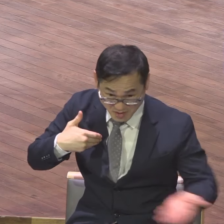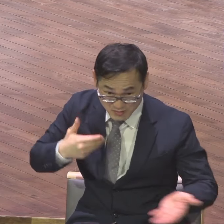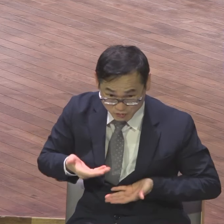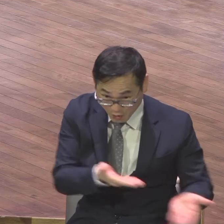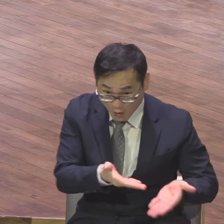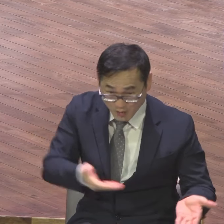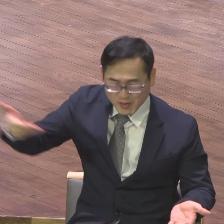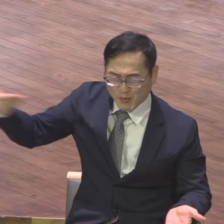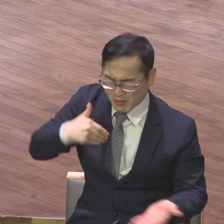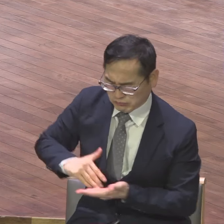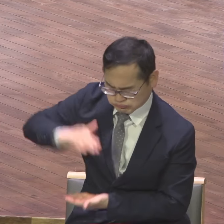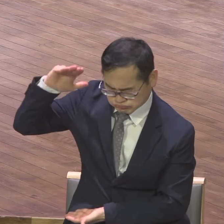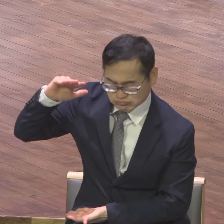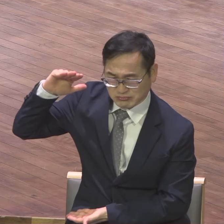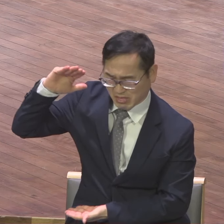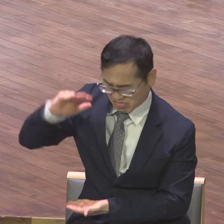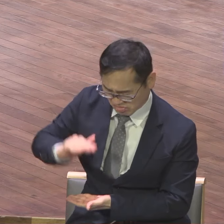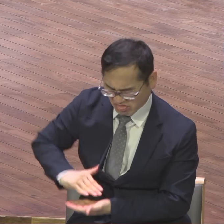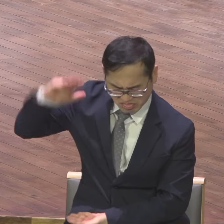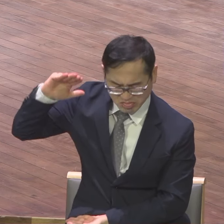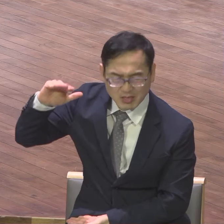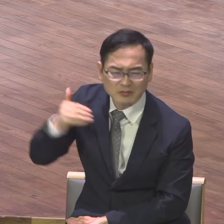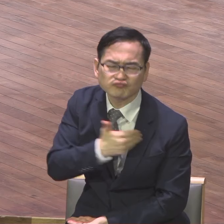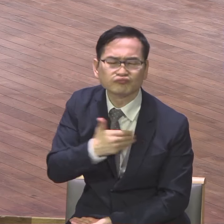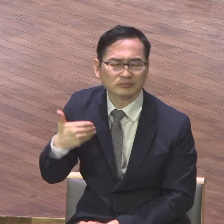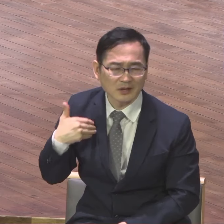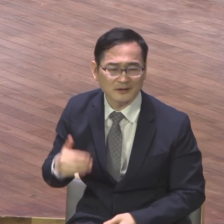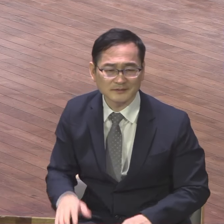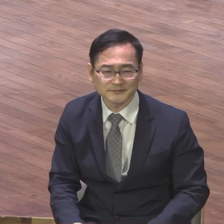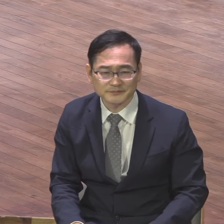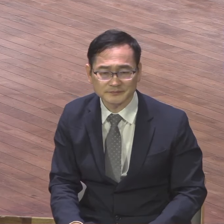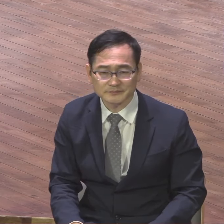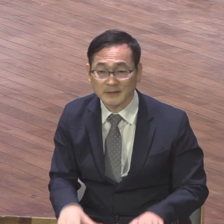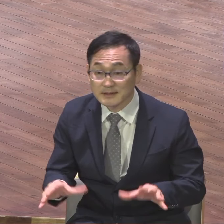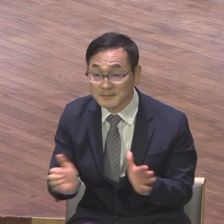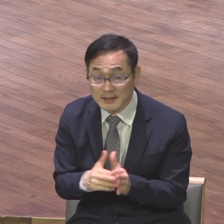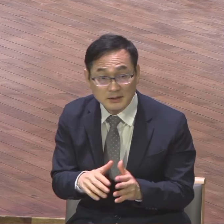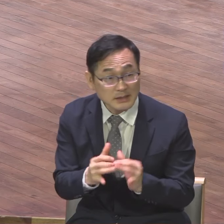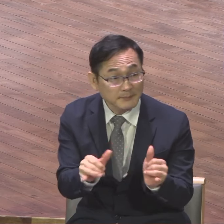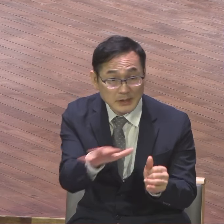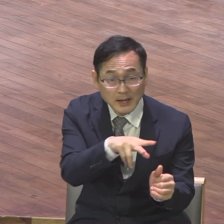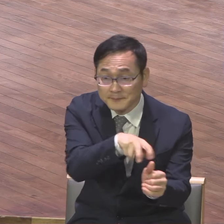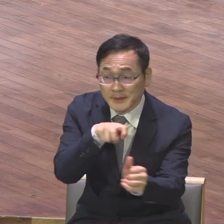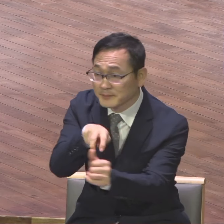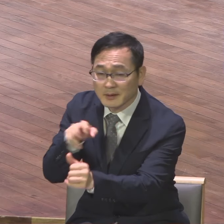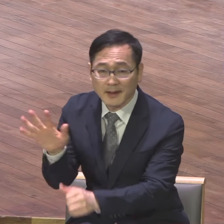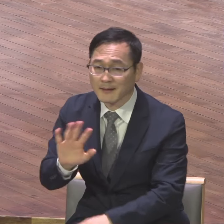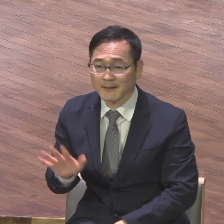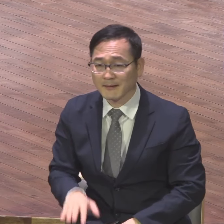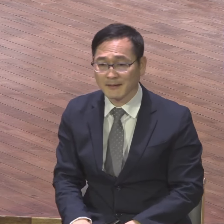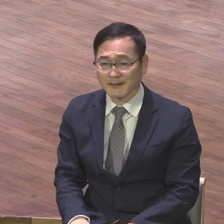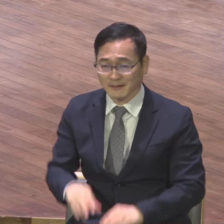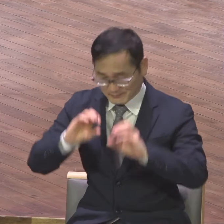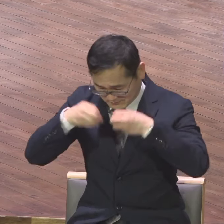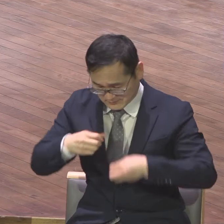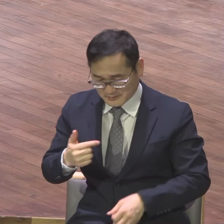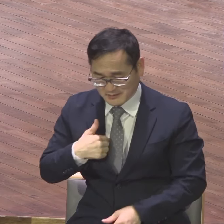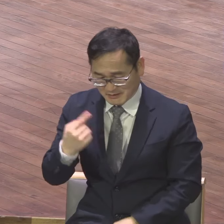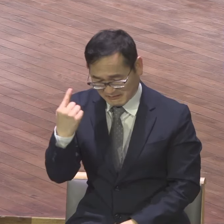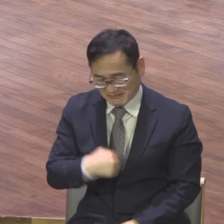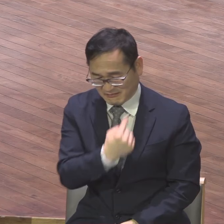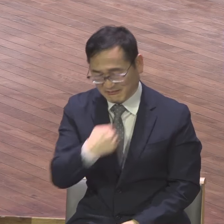제가 말하지만은 지구촌에 단 한 명도 미워하는 사람이 없어요. 미워할 수 없어요. 왜냐? 내 꼬라지를 더